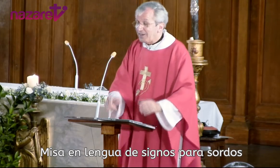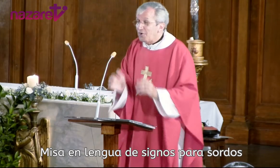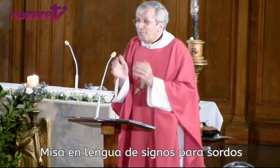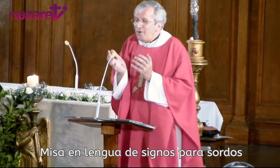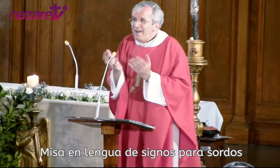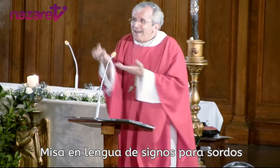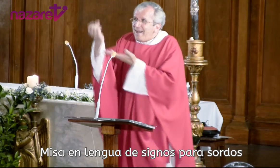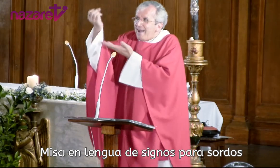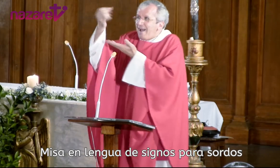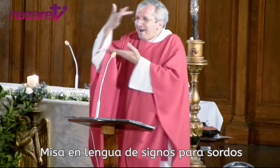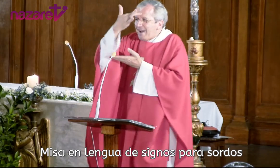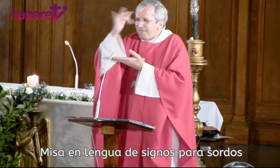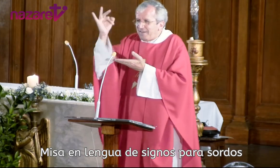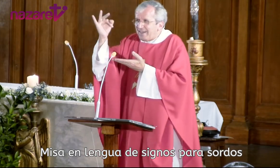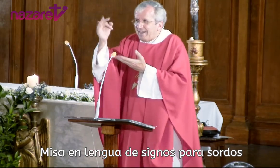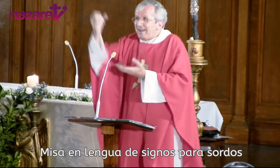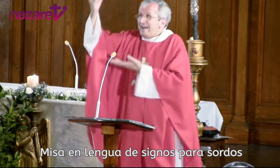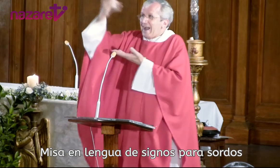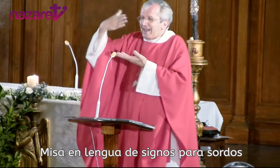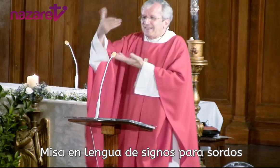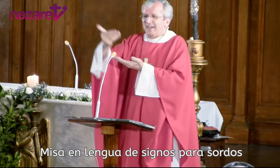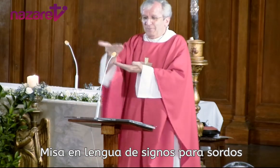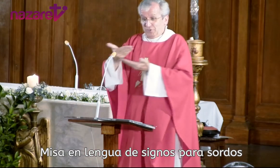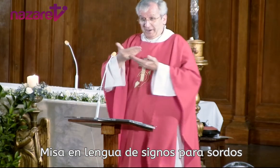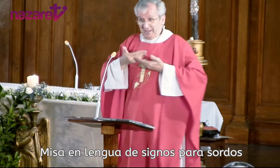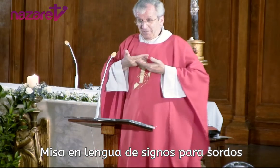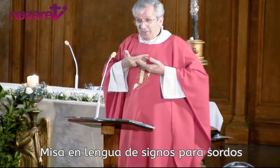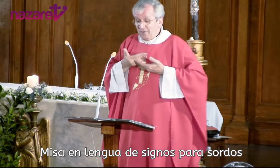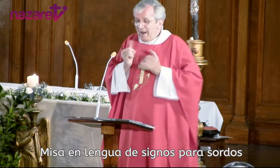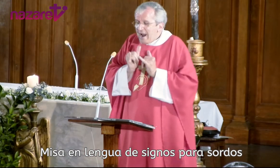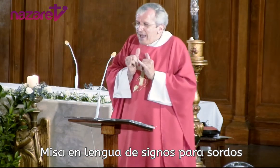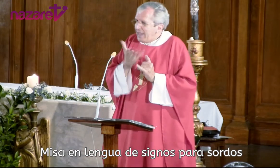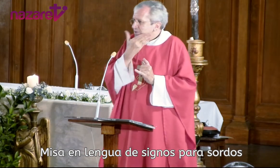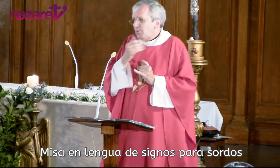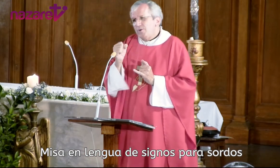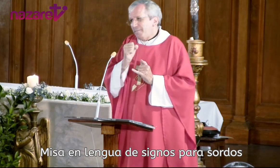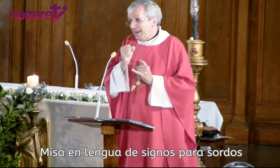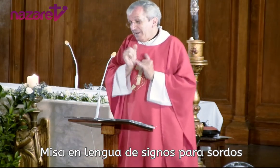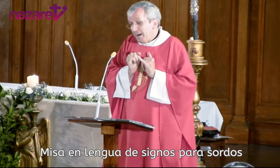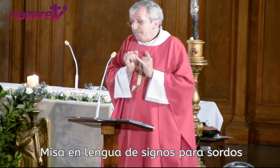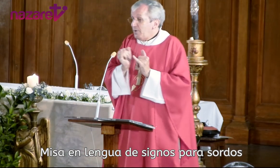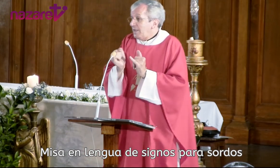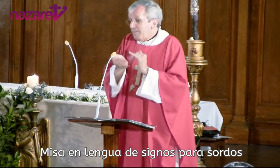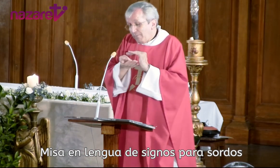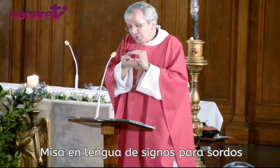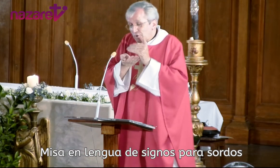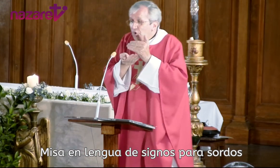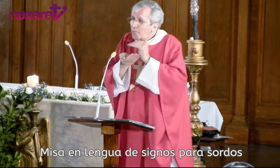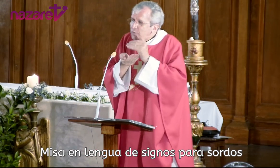cómo la fe, la gracia que hemos recibido es una maravilla, pero la llevamos como un